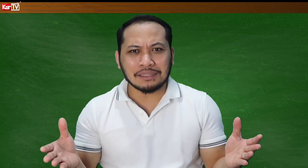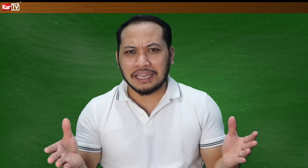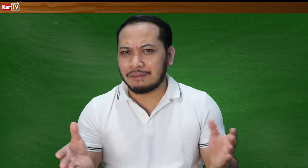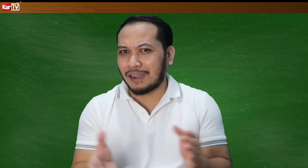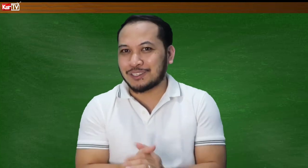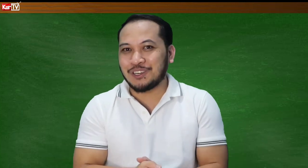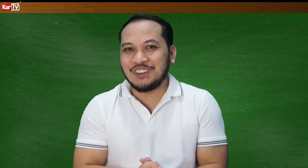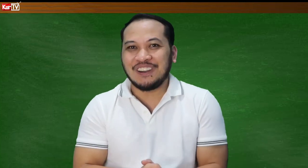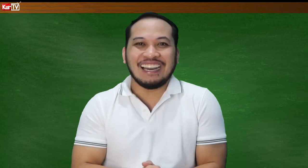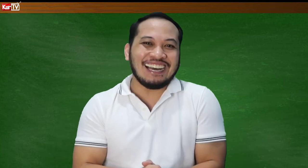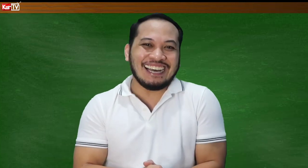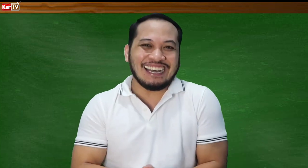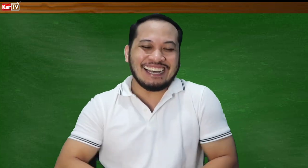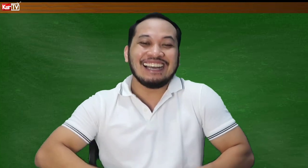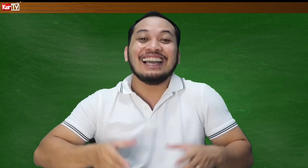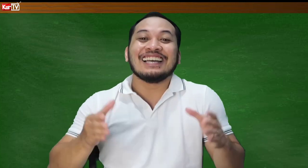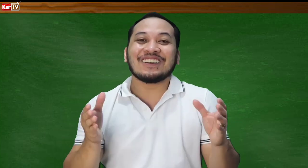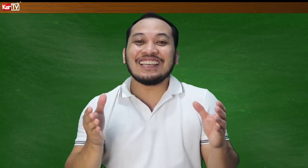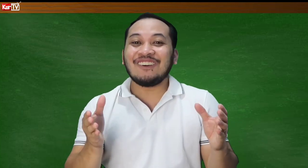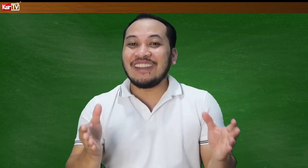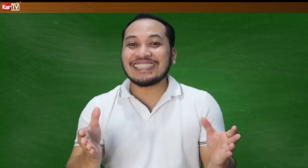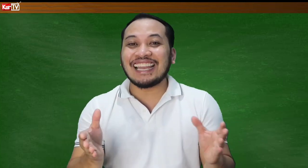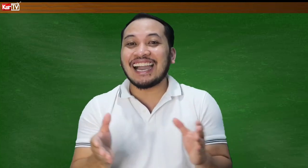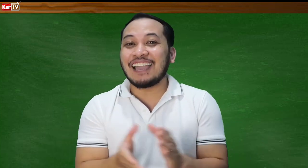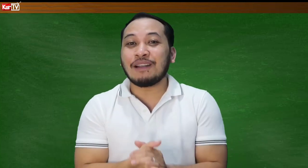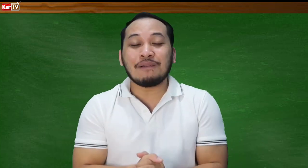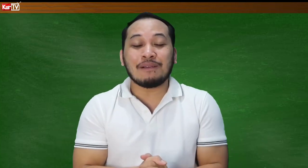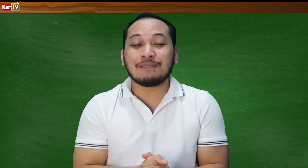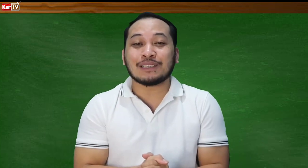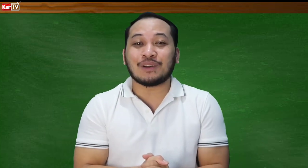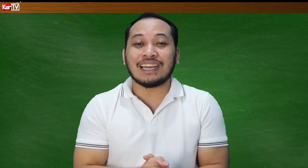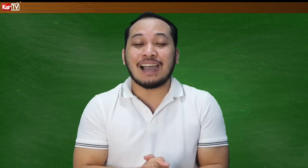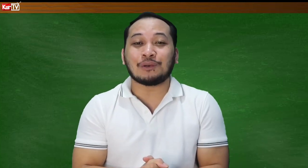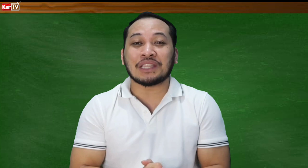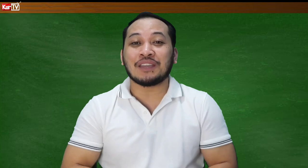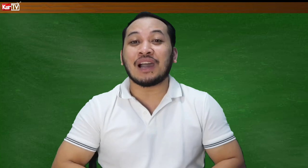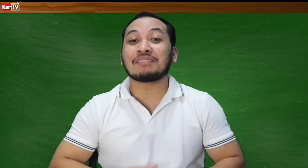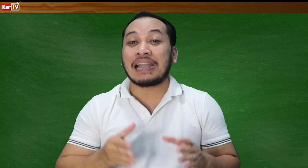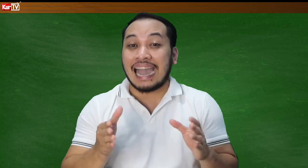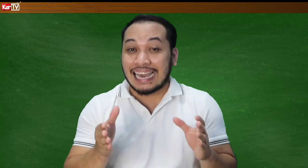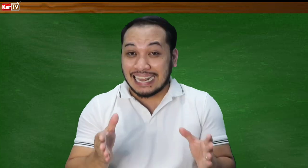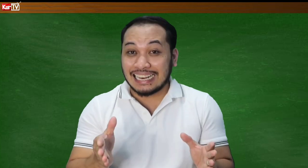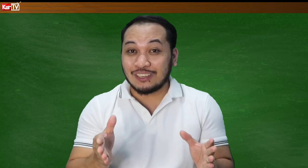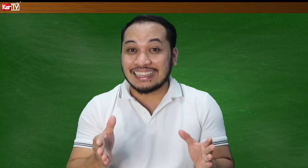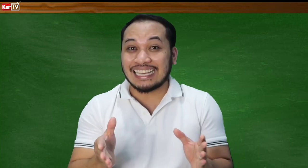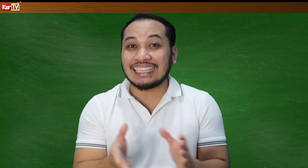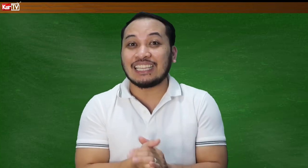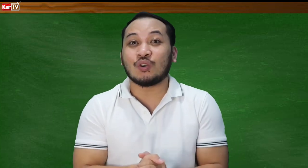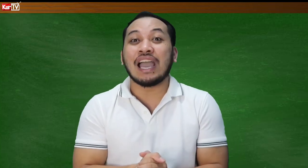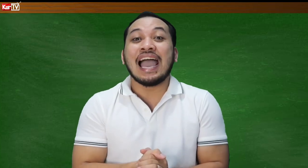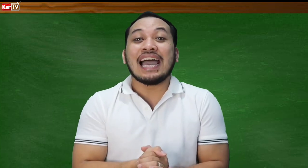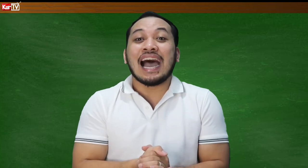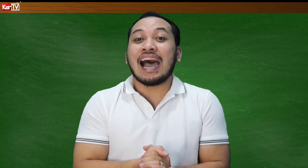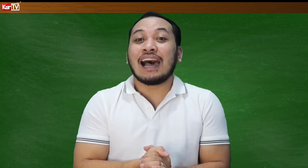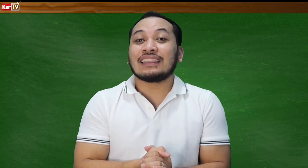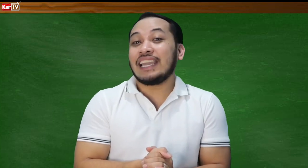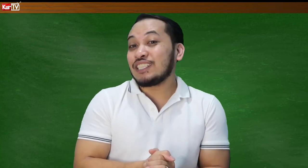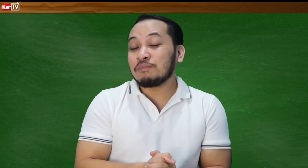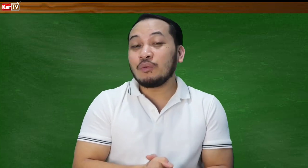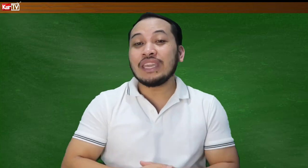tayo nagbakasyon, no? So ilang weeks na lang ay magbabalik pasukan na nga po tayo at pag-aaralan ulit natin itong days of the week